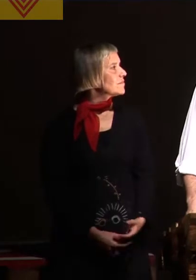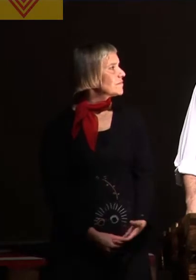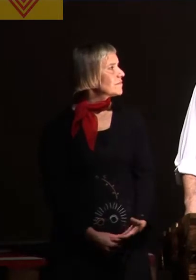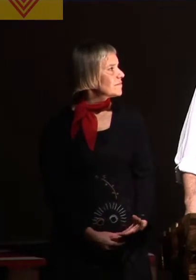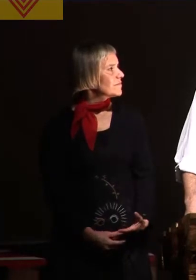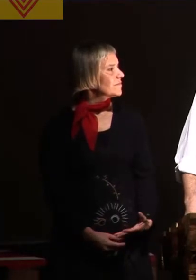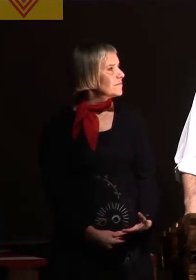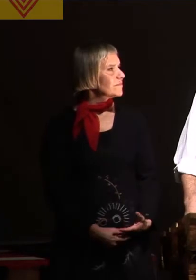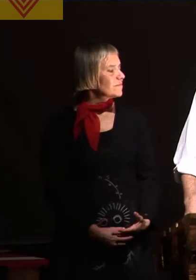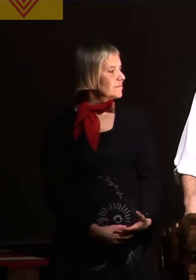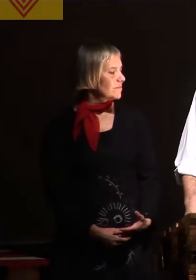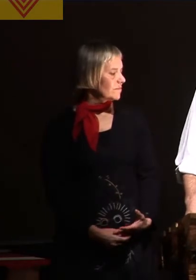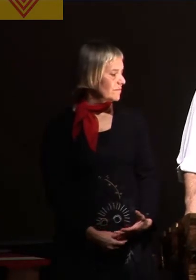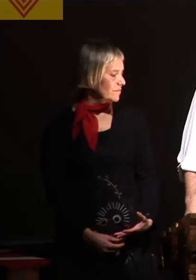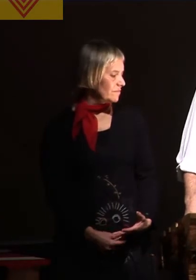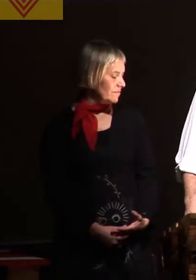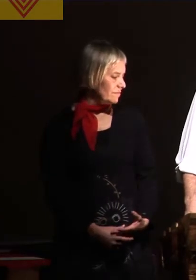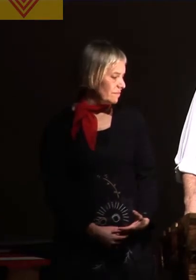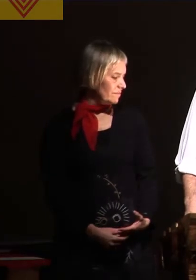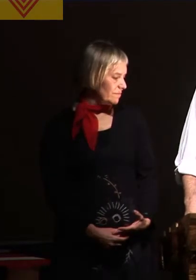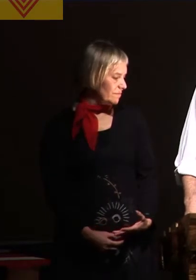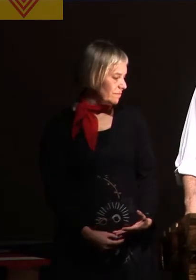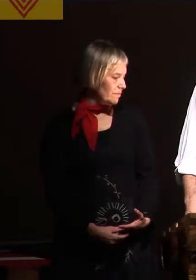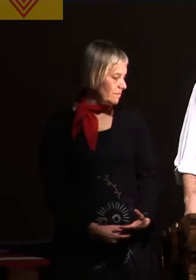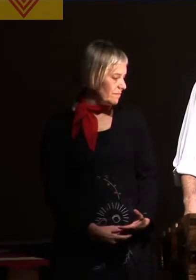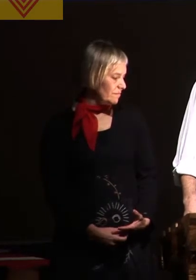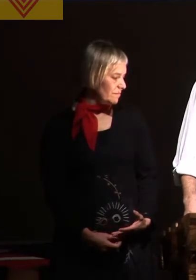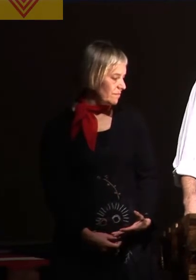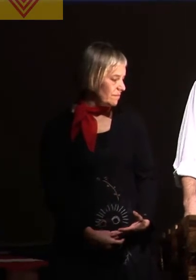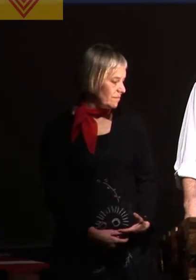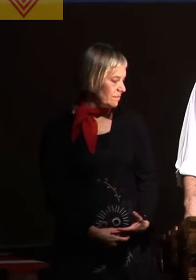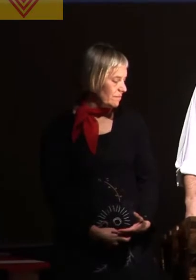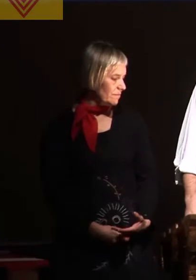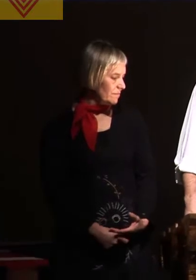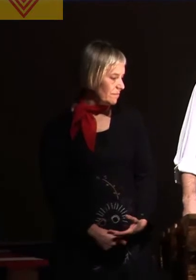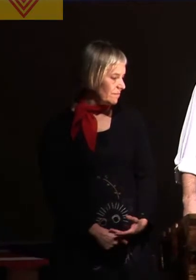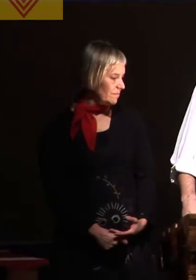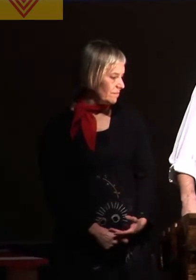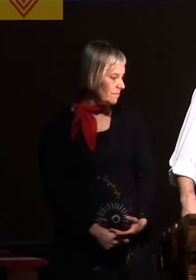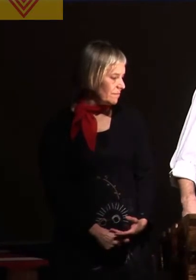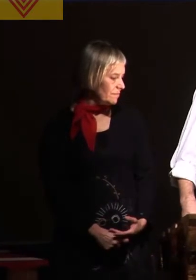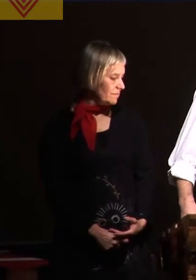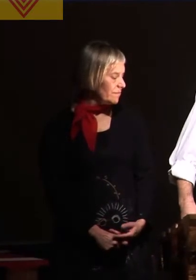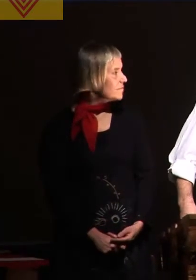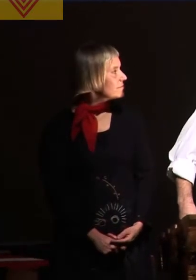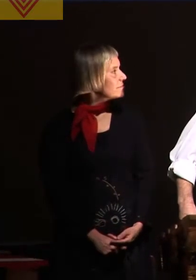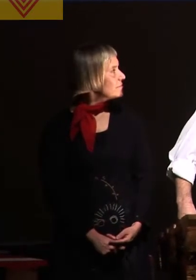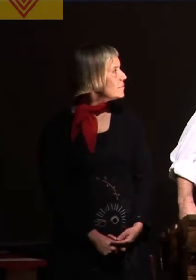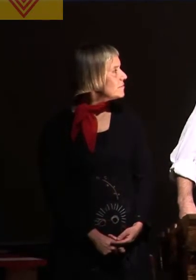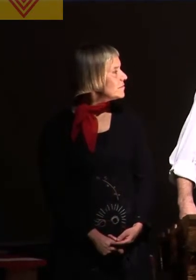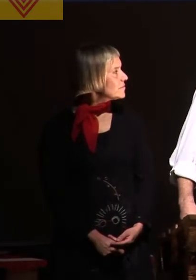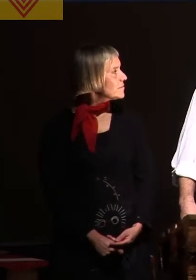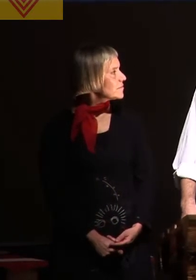haurà ni odi ni racisme. Perquè nosaltres el que volem és que aquella gent que alguns insisteixen a dir-li